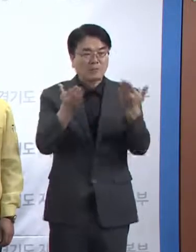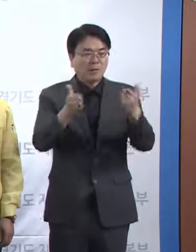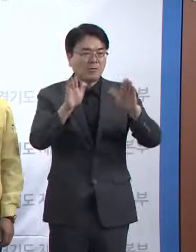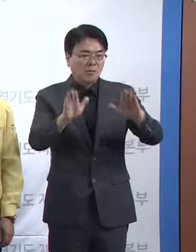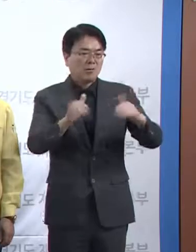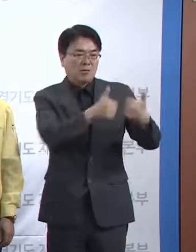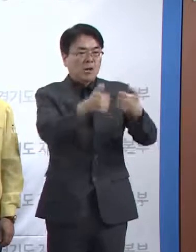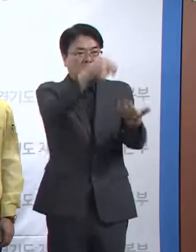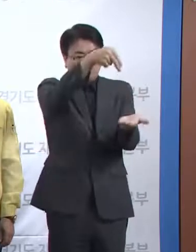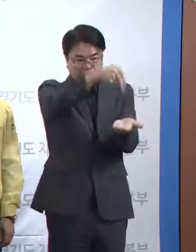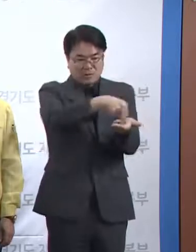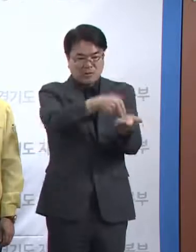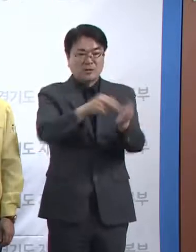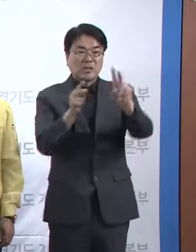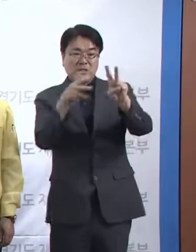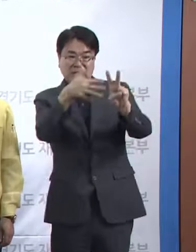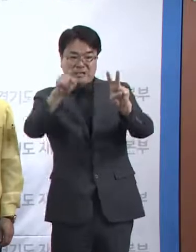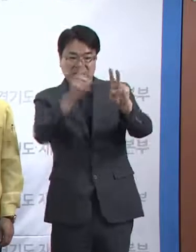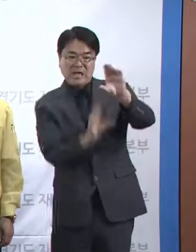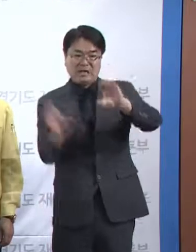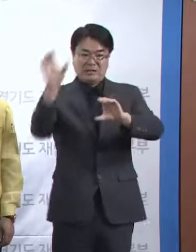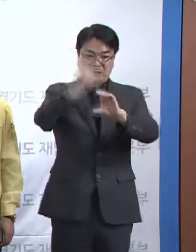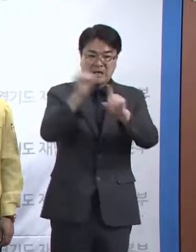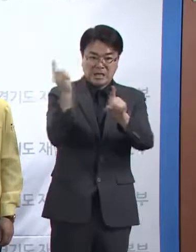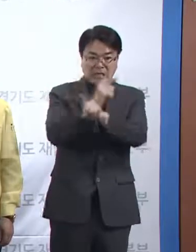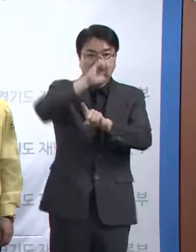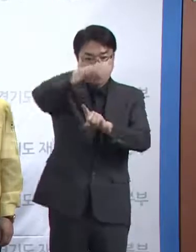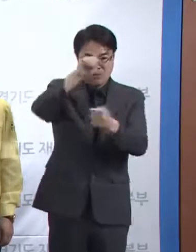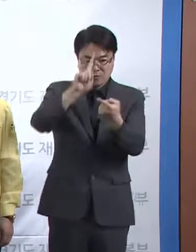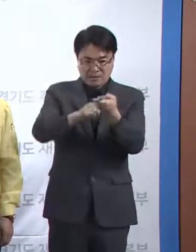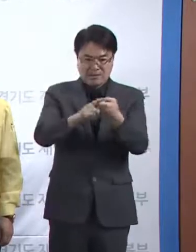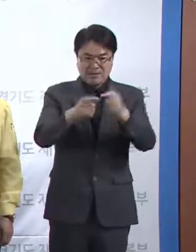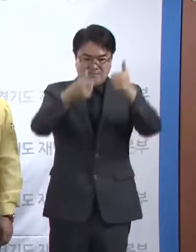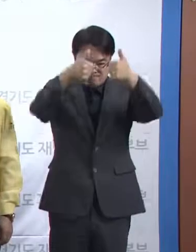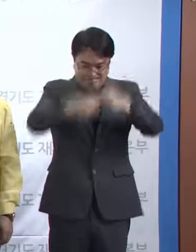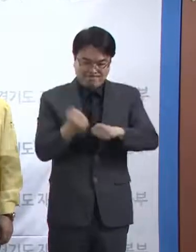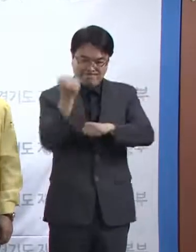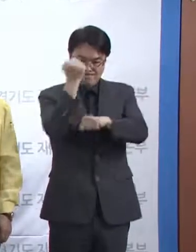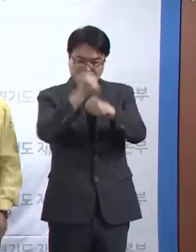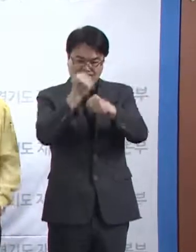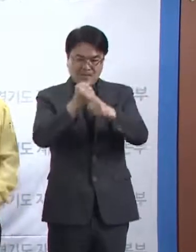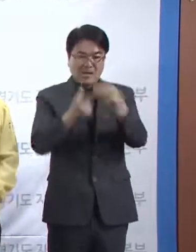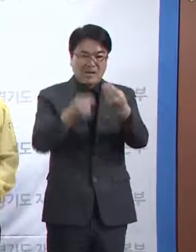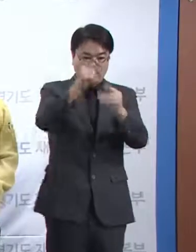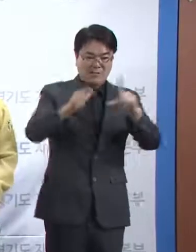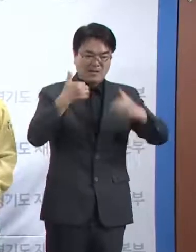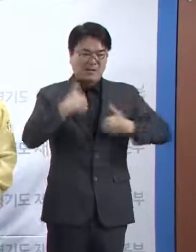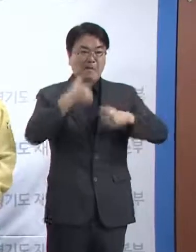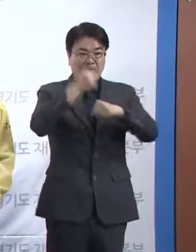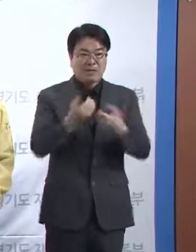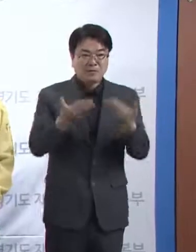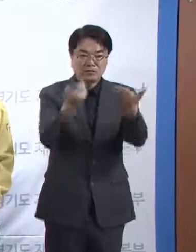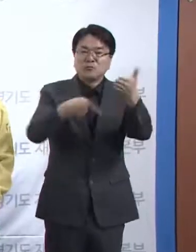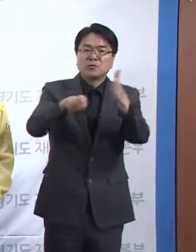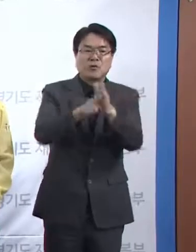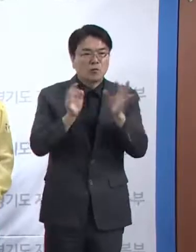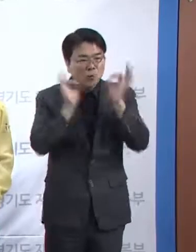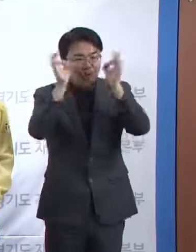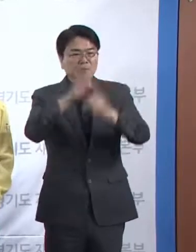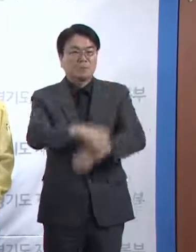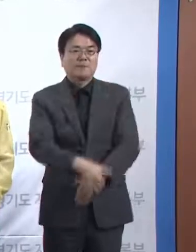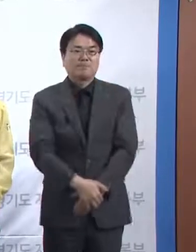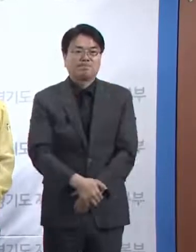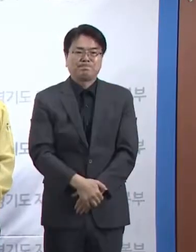심사에 적극적으로 처리하여 도민들의 따뜻한 추석을 보낼 수 있도록 노력하겠습니다. 지금 무엇보다